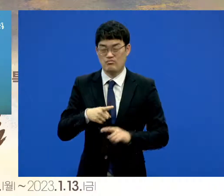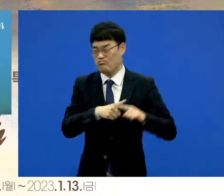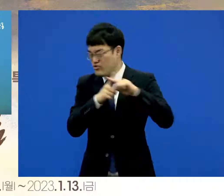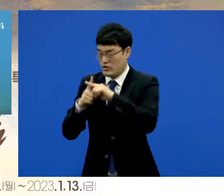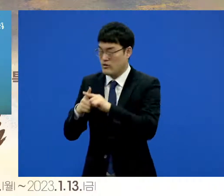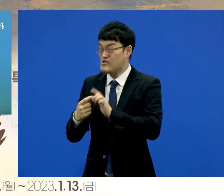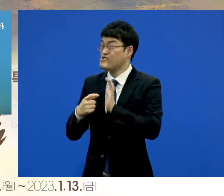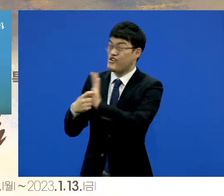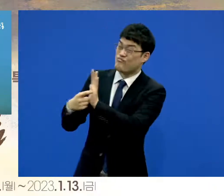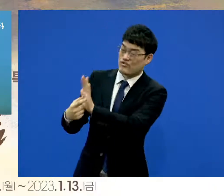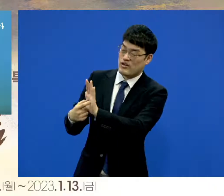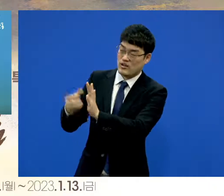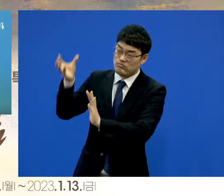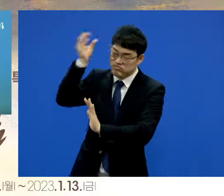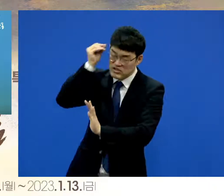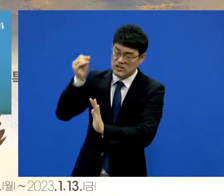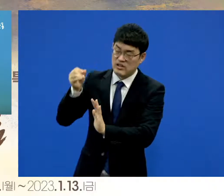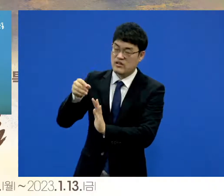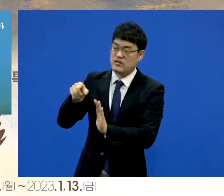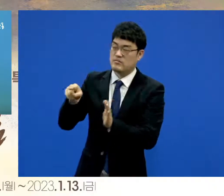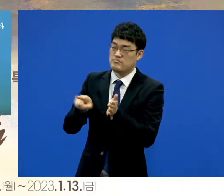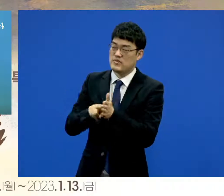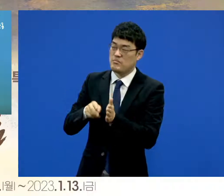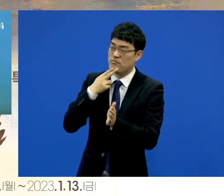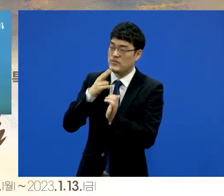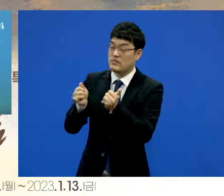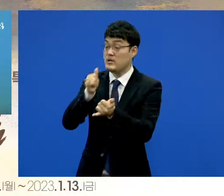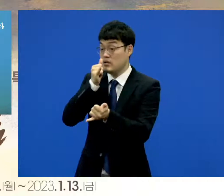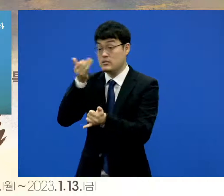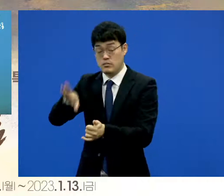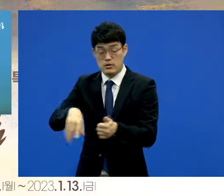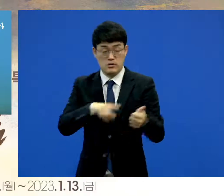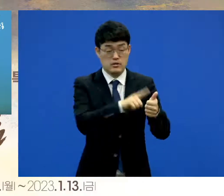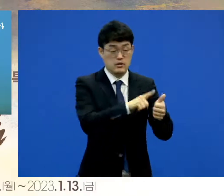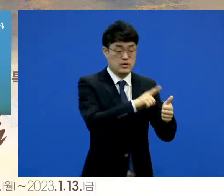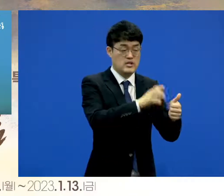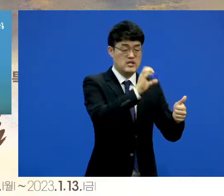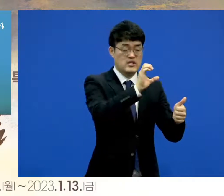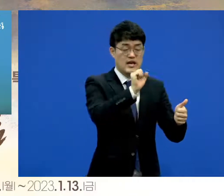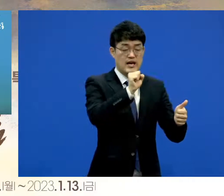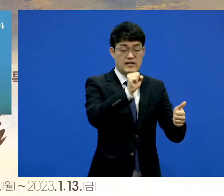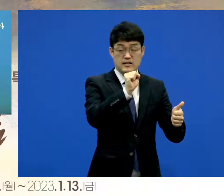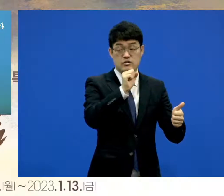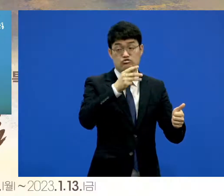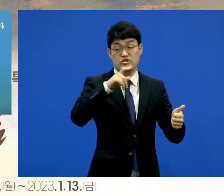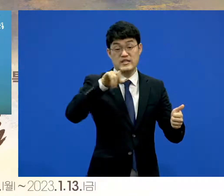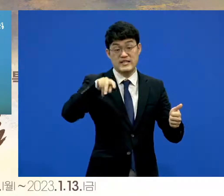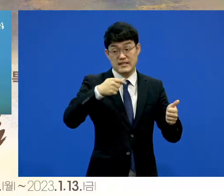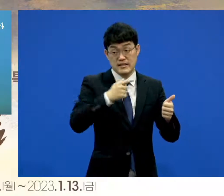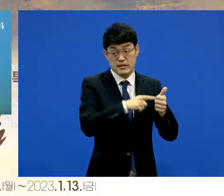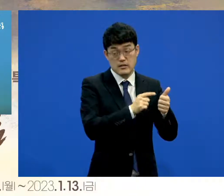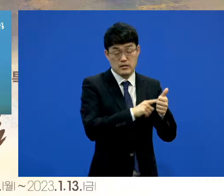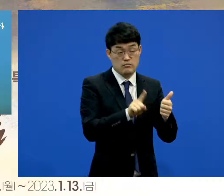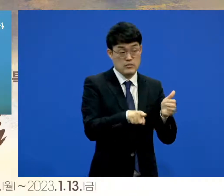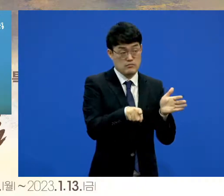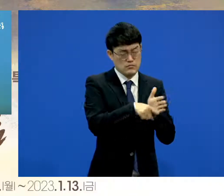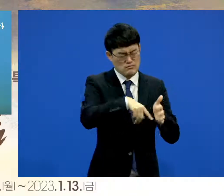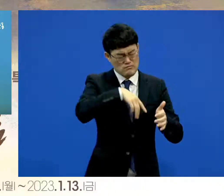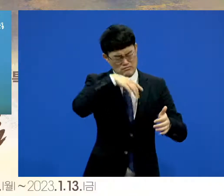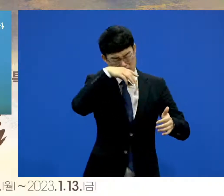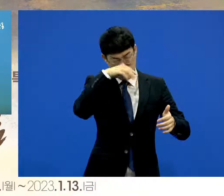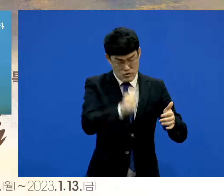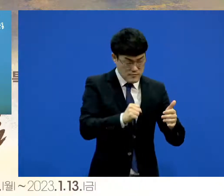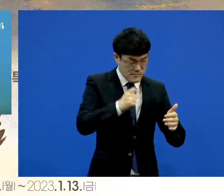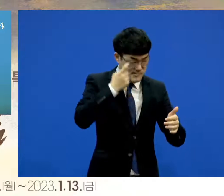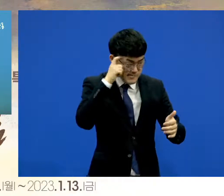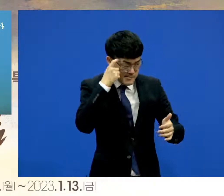그런데 엄청난 지성으로 갈고 닦아서 자기가 왜 안 믿는가에